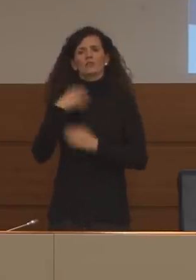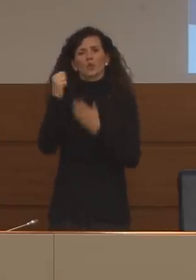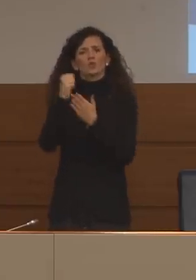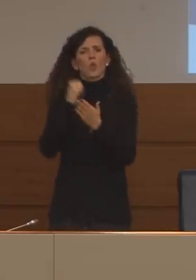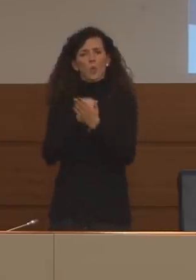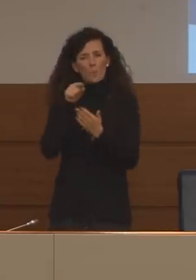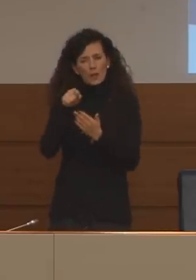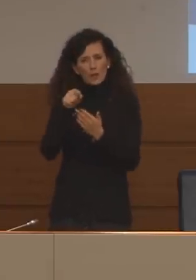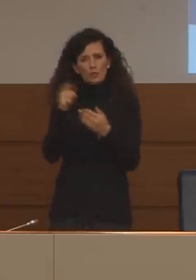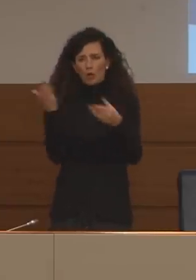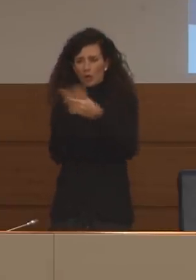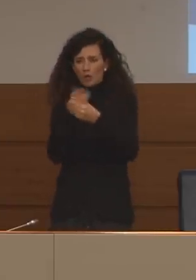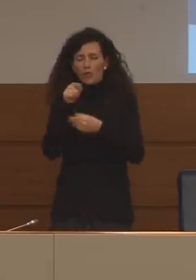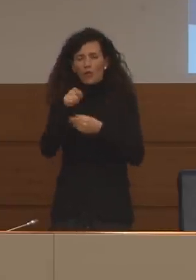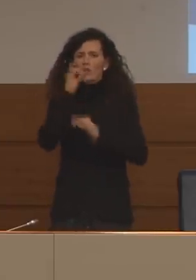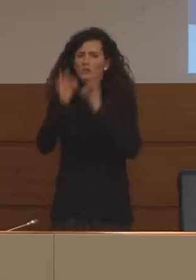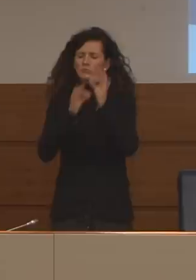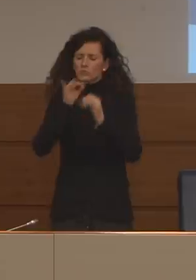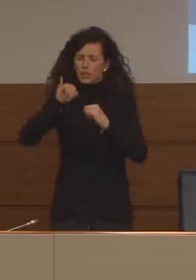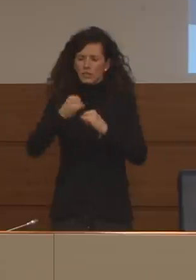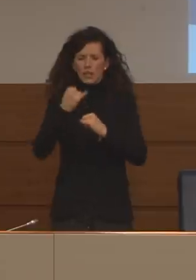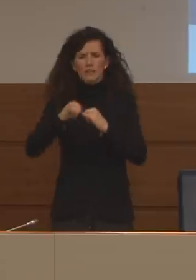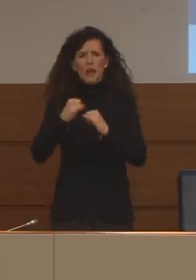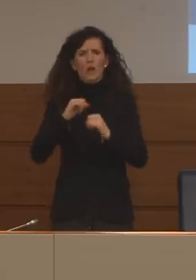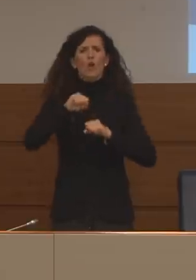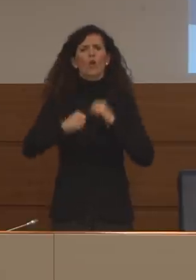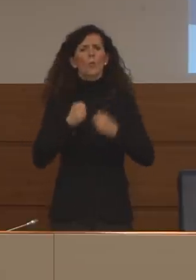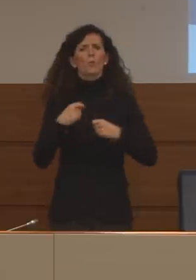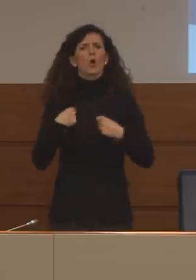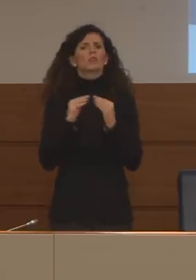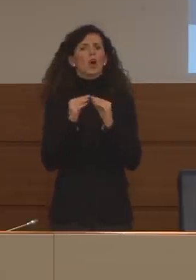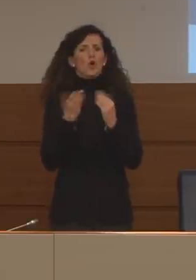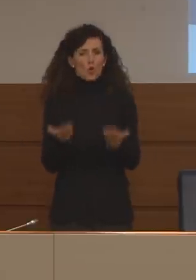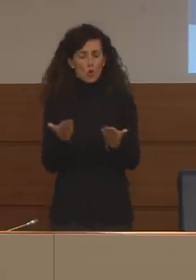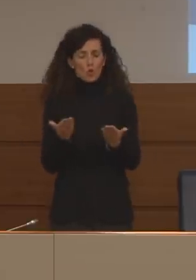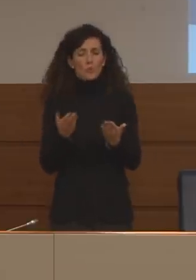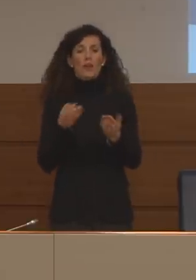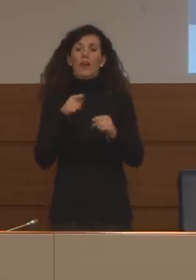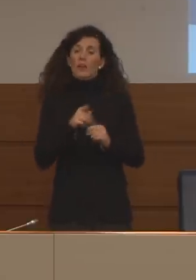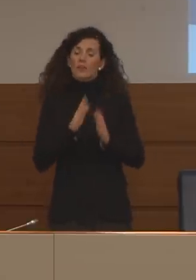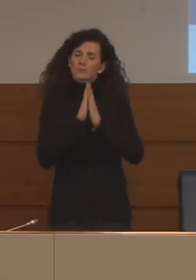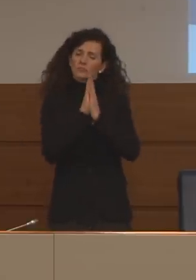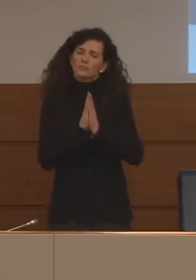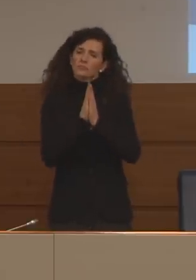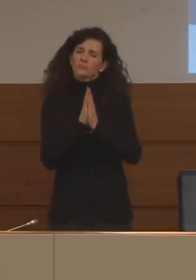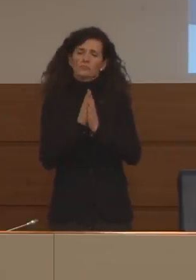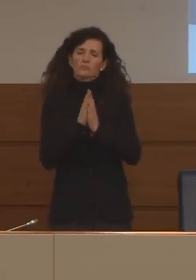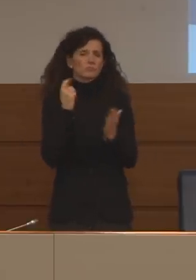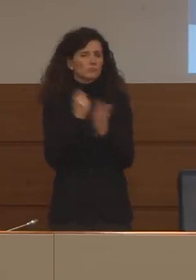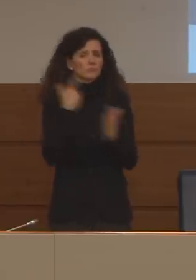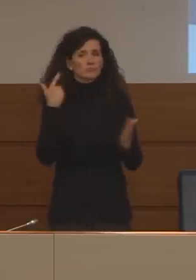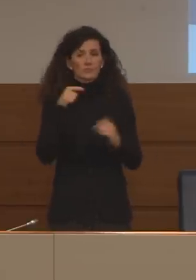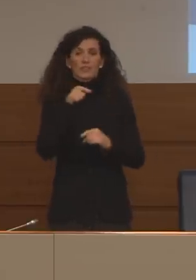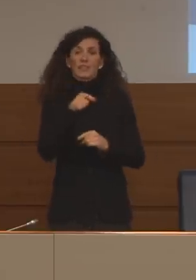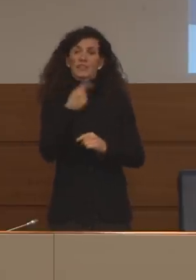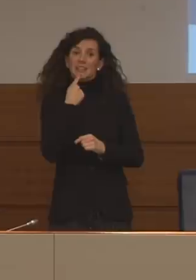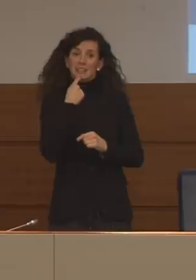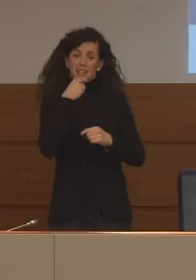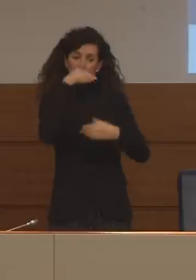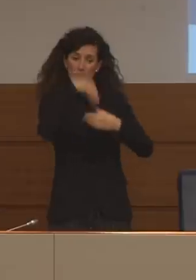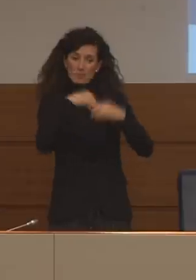nel dettaglio come comportarsi ma è una raccomandazione fortissima che facciamo il comportamento di queste persone